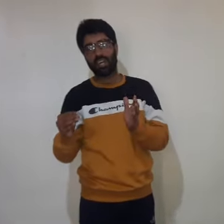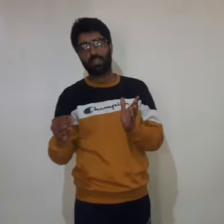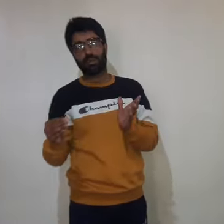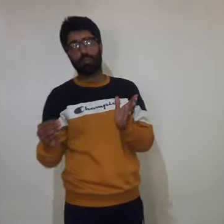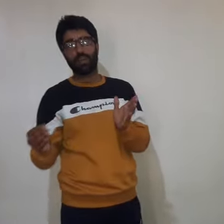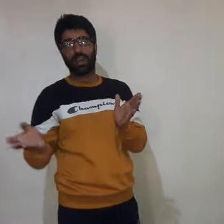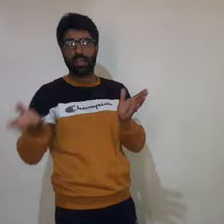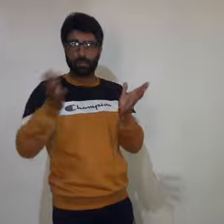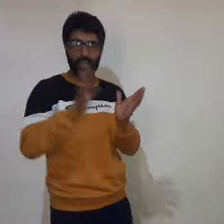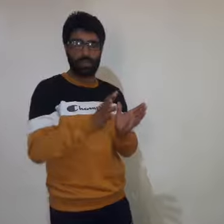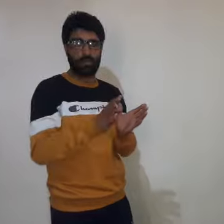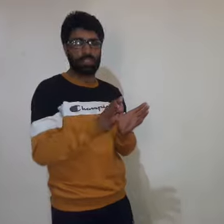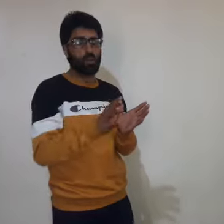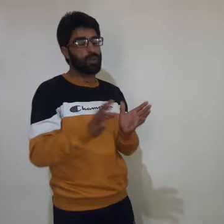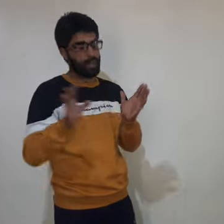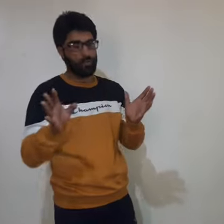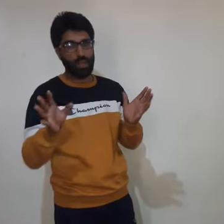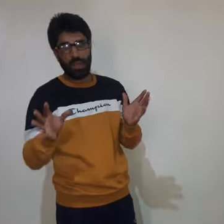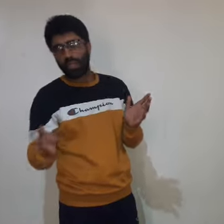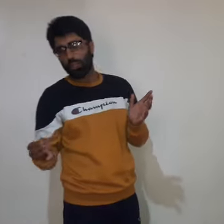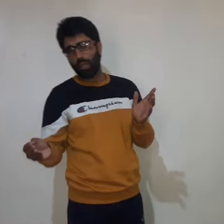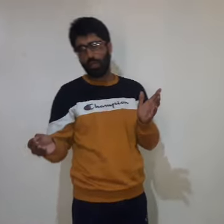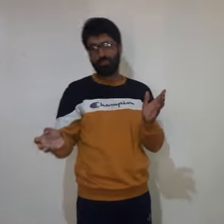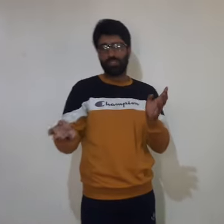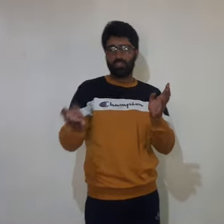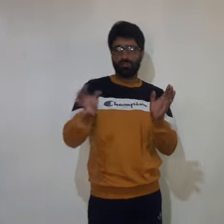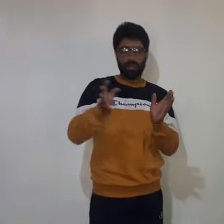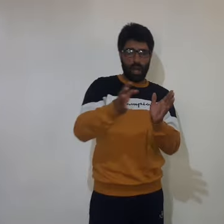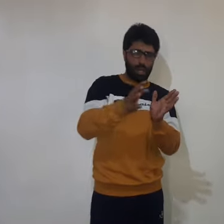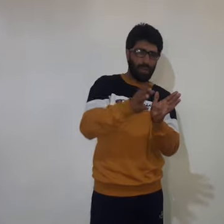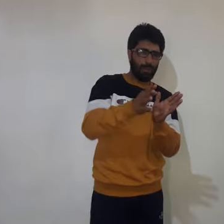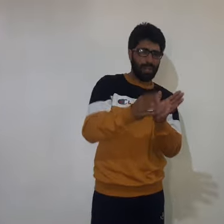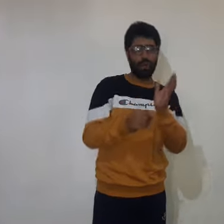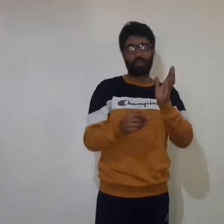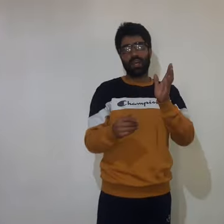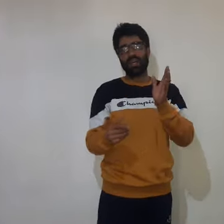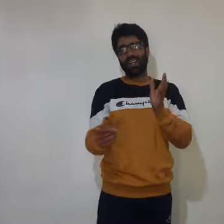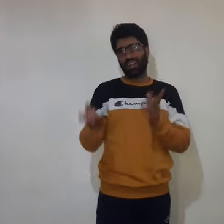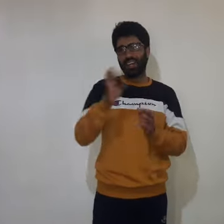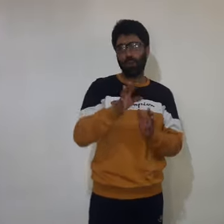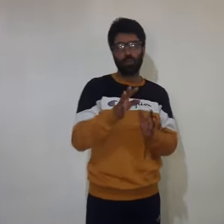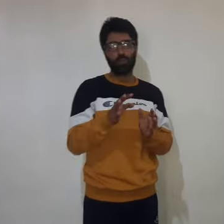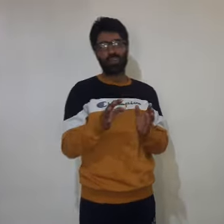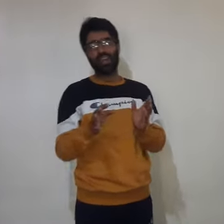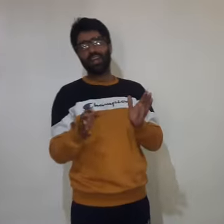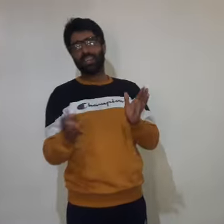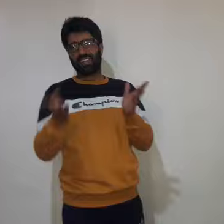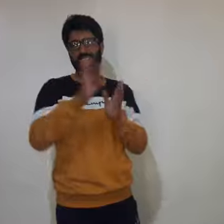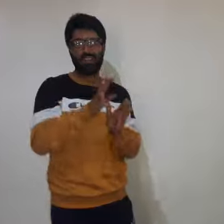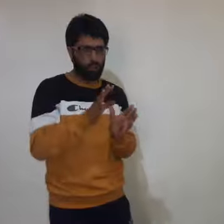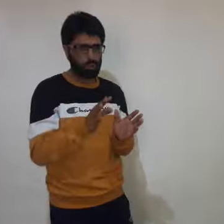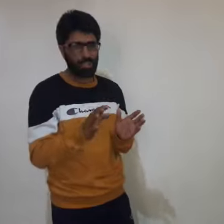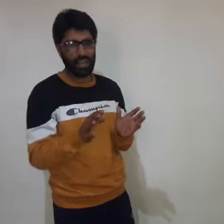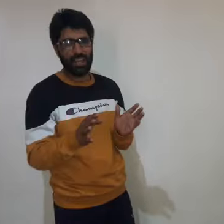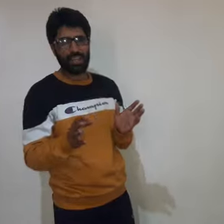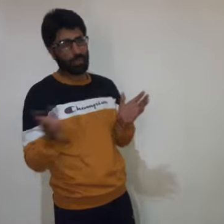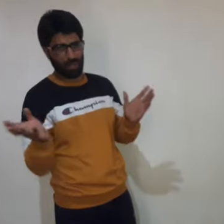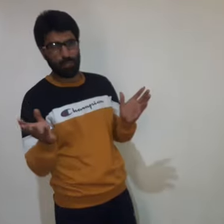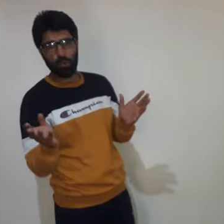शायद मैं कोविड-19 पेशेंट ना बन जाऊं, नहीं। जो कभी कभार क्या होता है, रनिंग नोज होती है, ड्राई कफ होती है, या बलगम होता